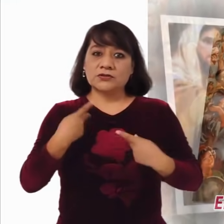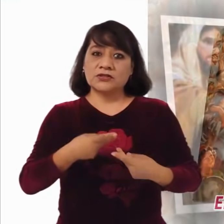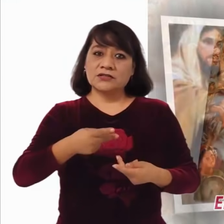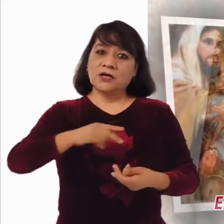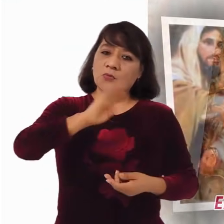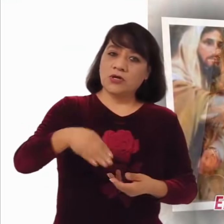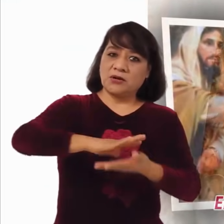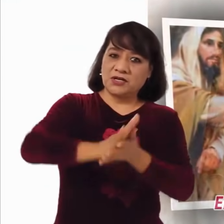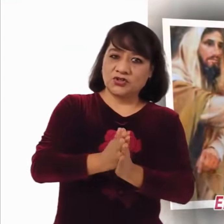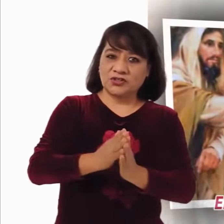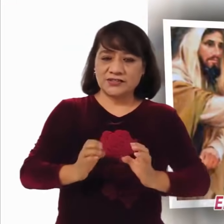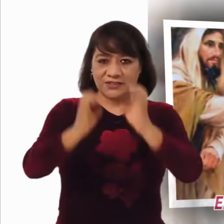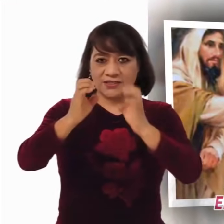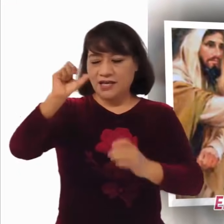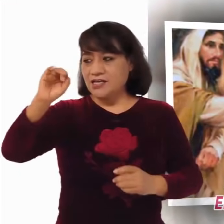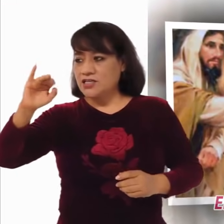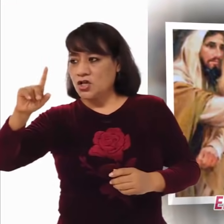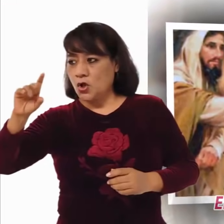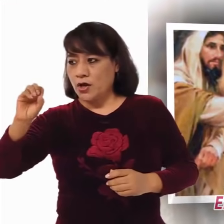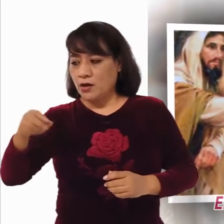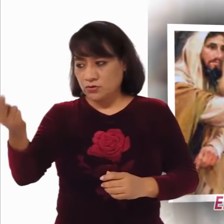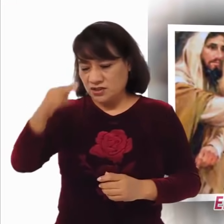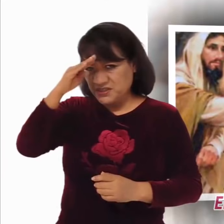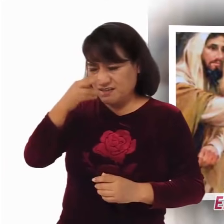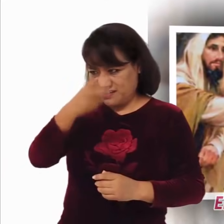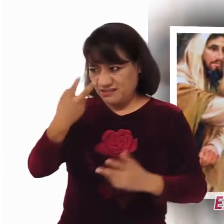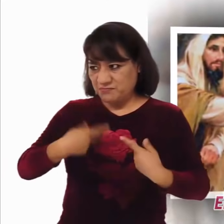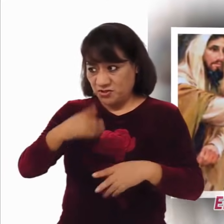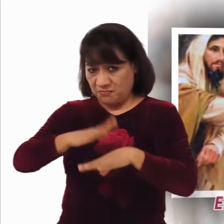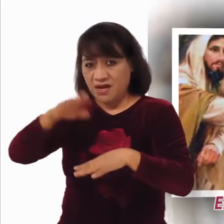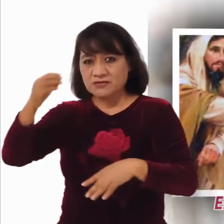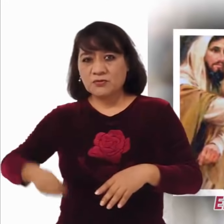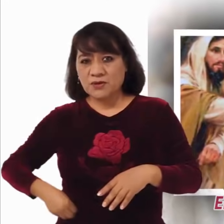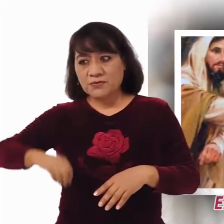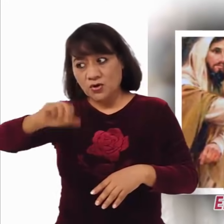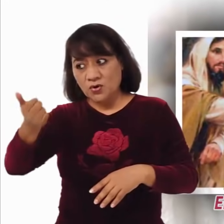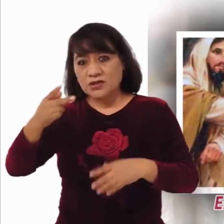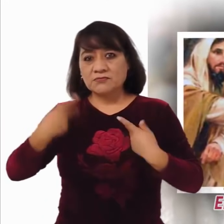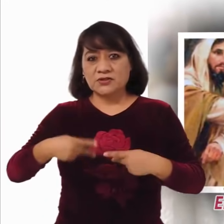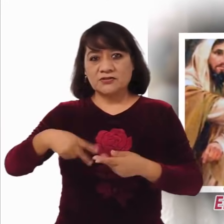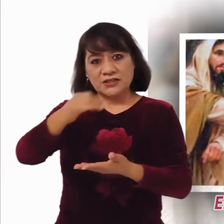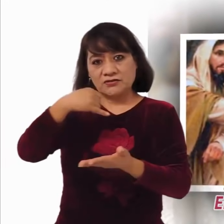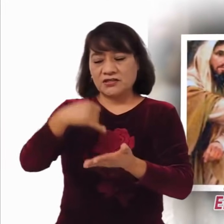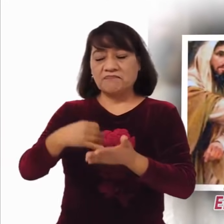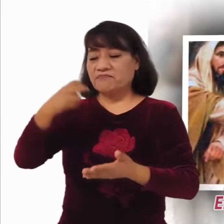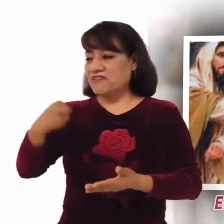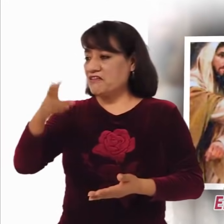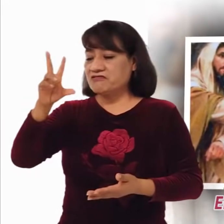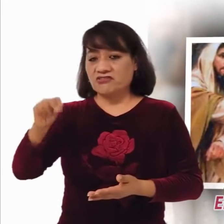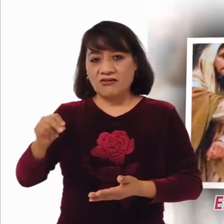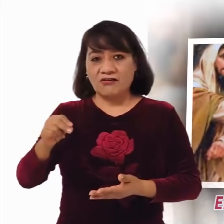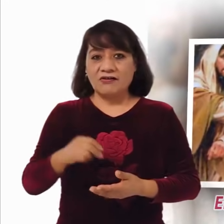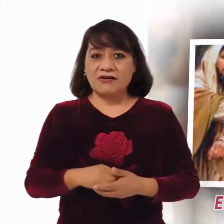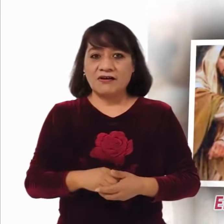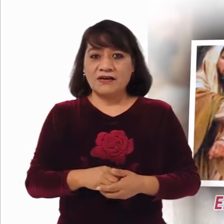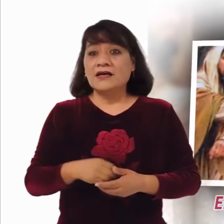de Siloé, ¿piensan acaso que eran más culpables que todos los demás habitantes de Jerusalén?